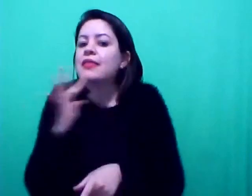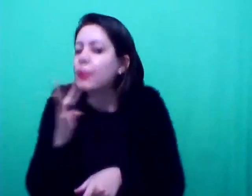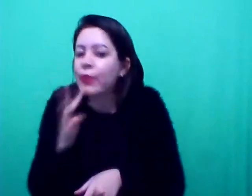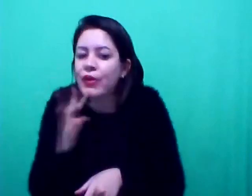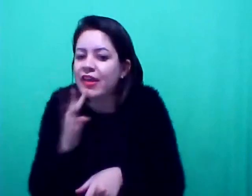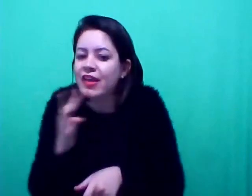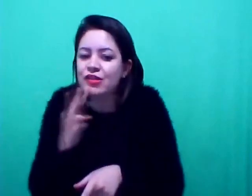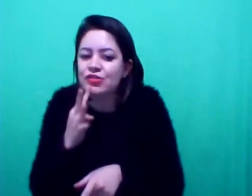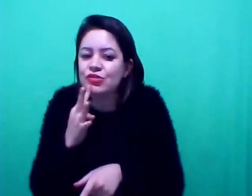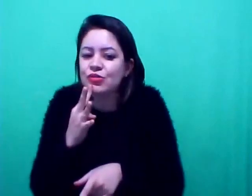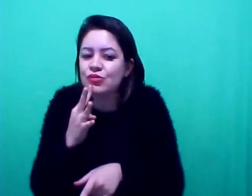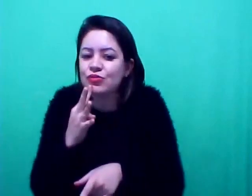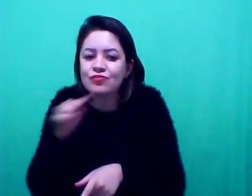e eu não conheço a letra dela,